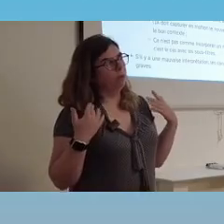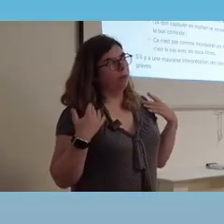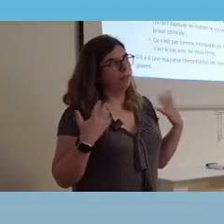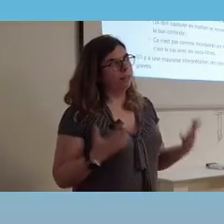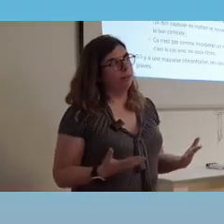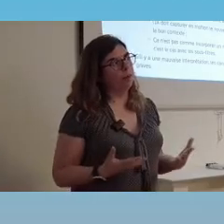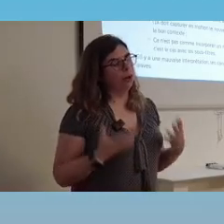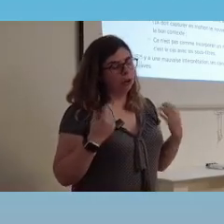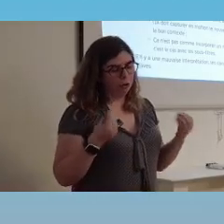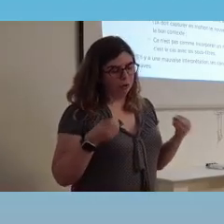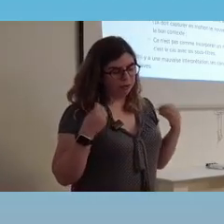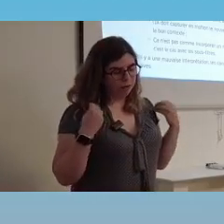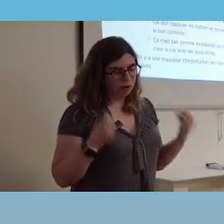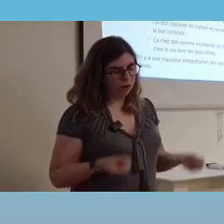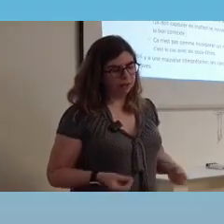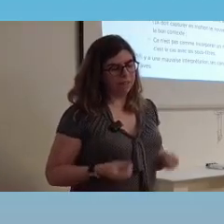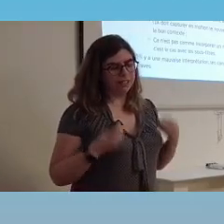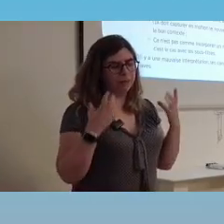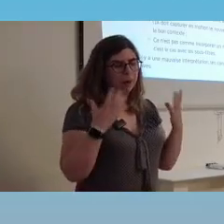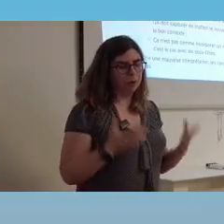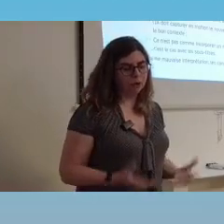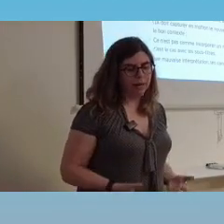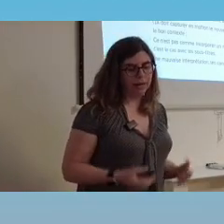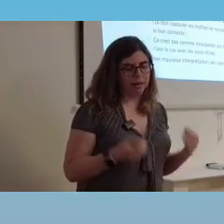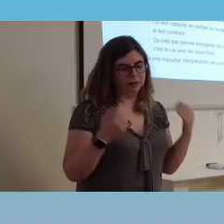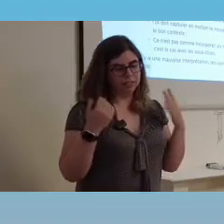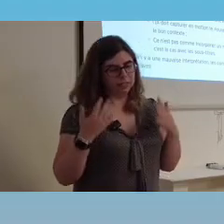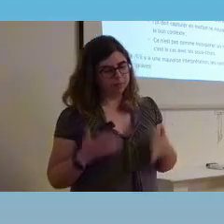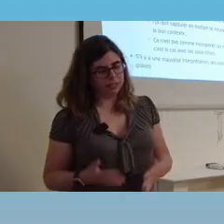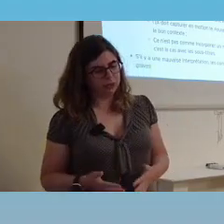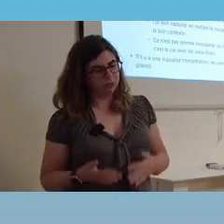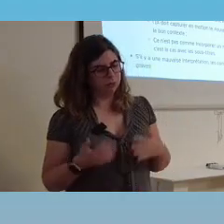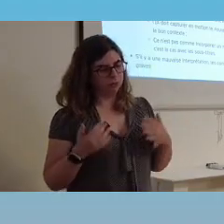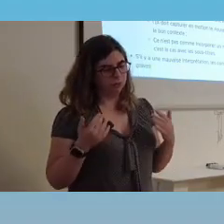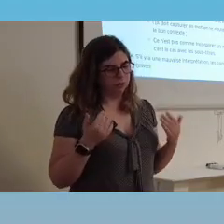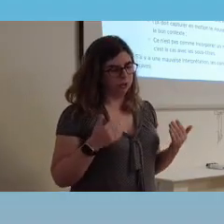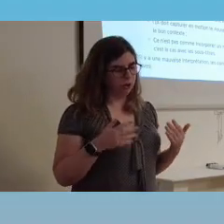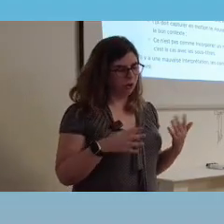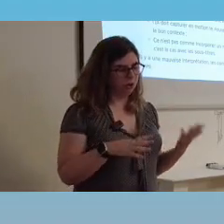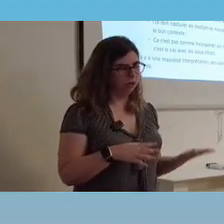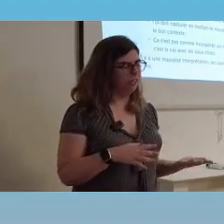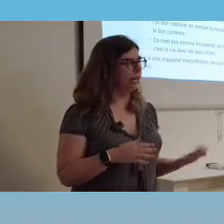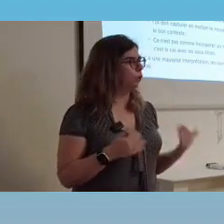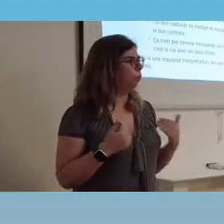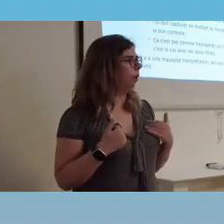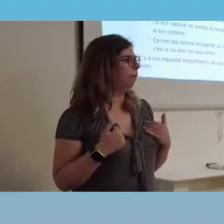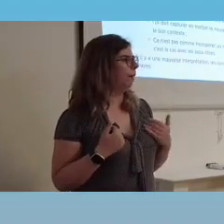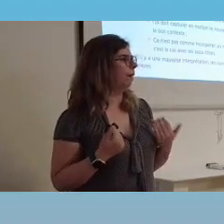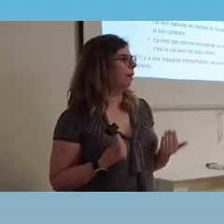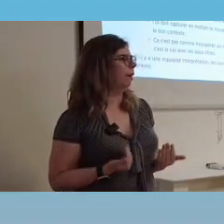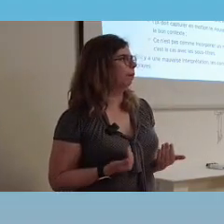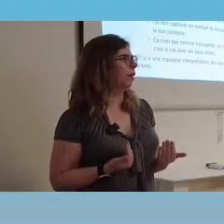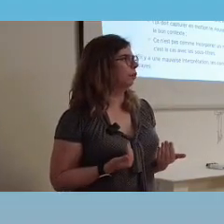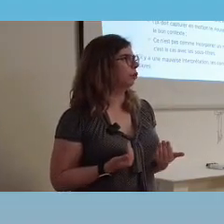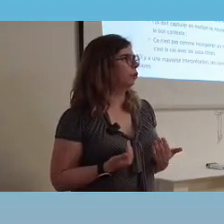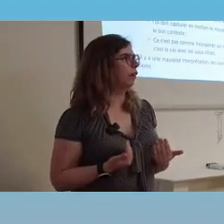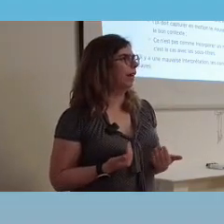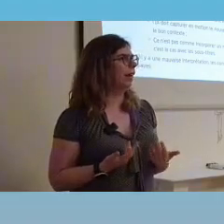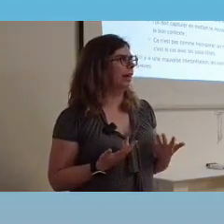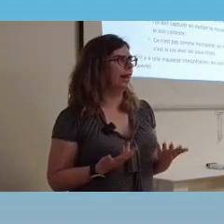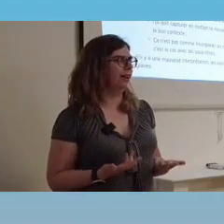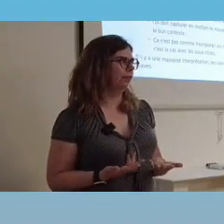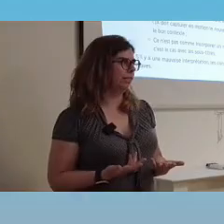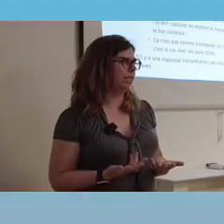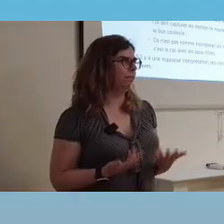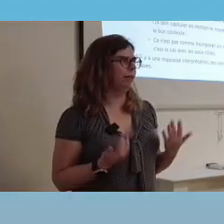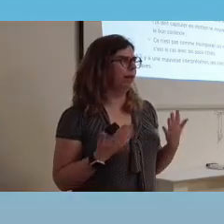vraiment une langue vivante avec ses propres règles, ses expressions du hors, du visage. Moi, je